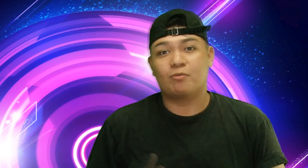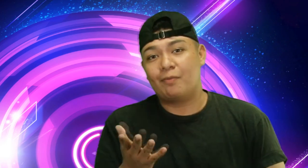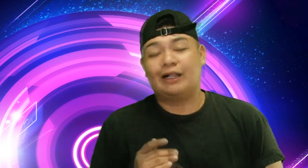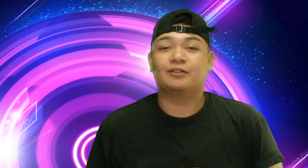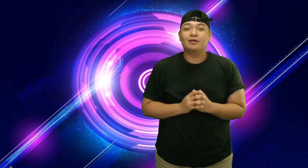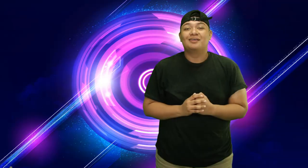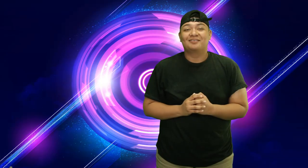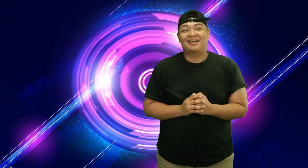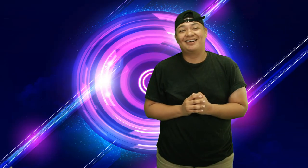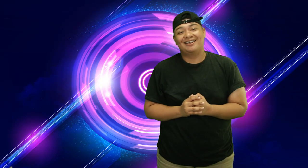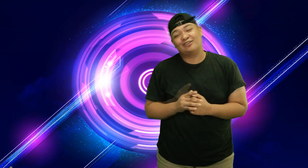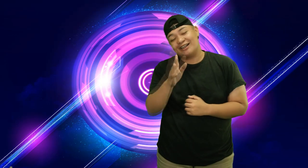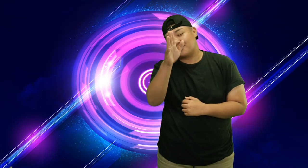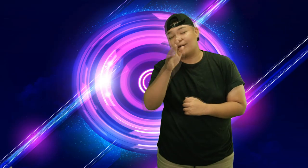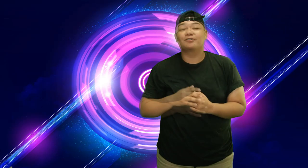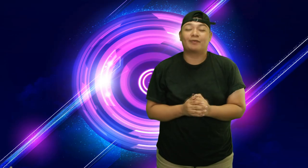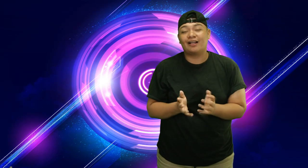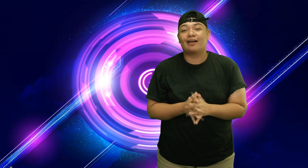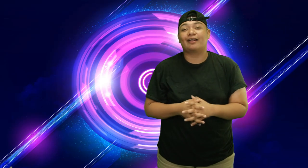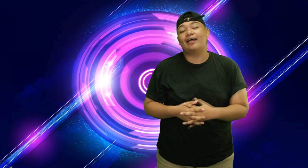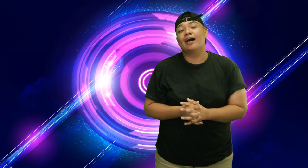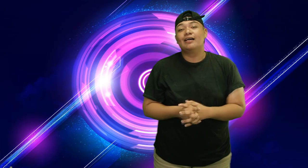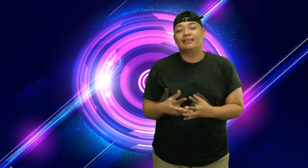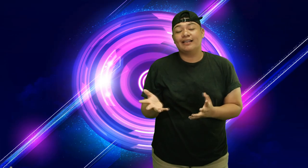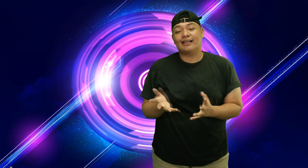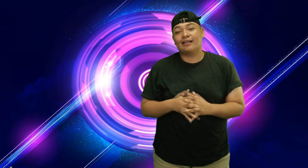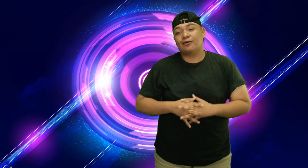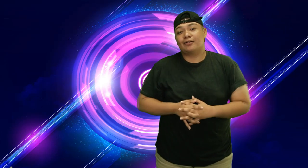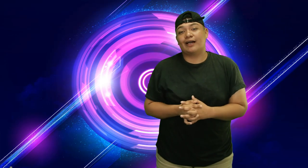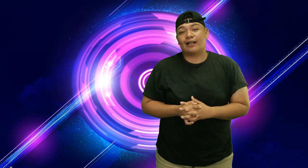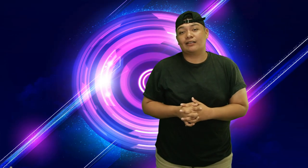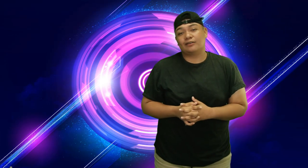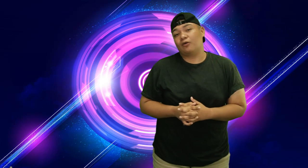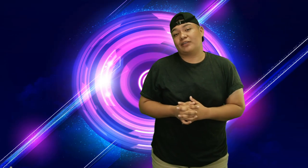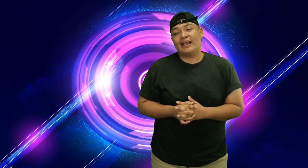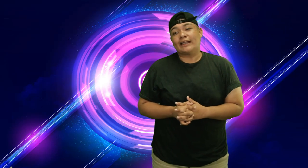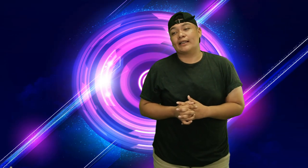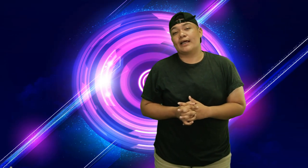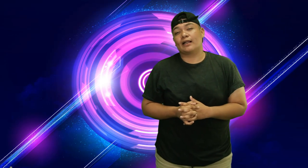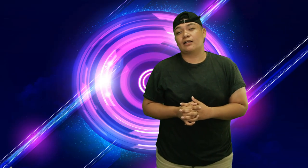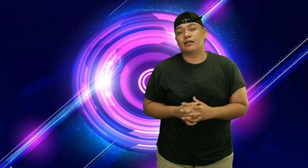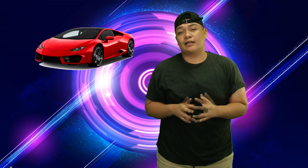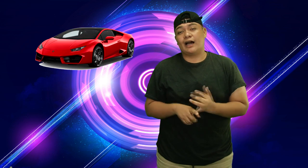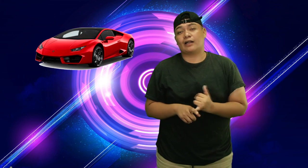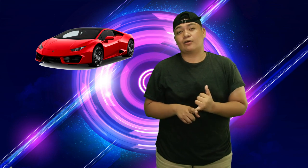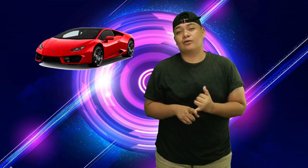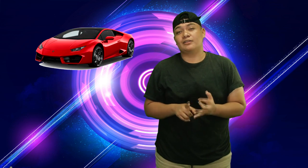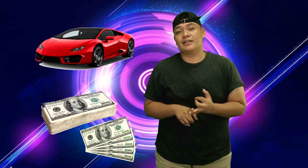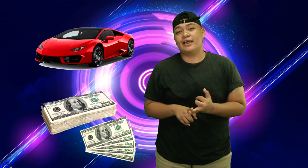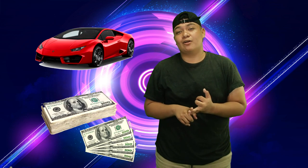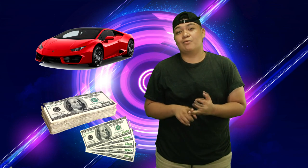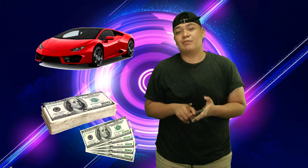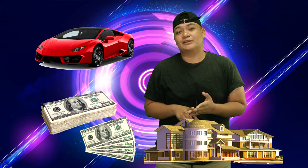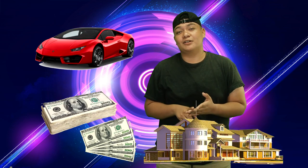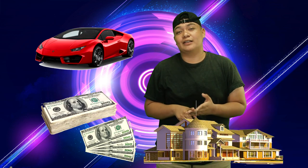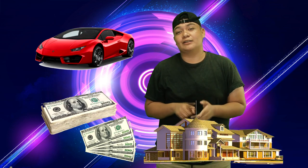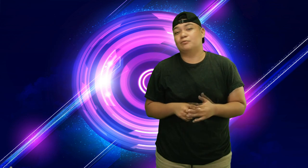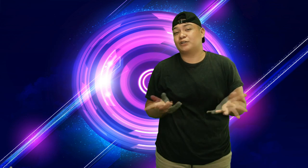pardo lo siento cuando pones la realidad tenéis que coronar o tenéis que tener carro dinero funciones y muchas cosas